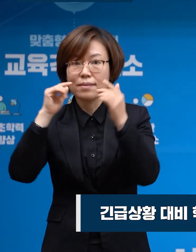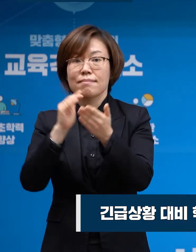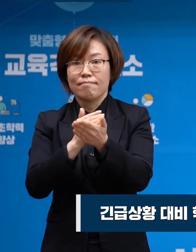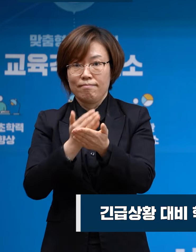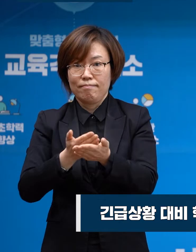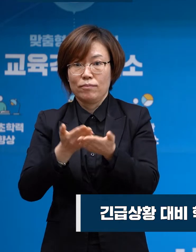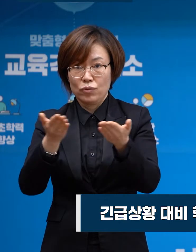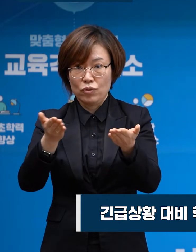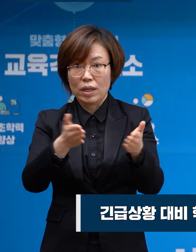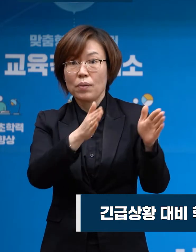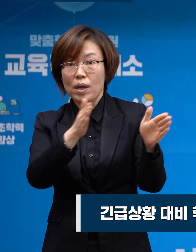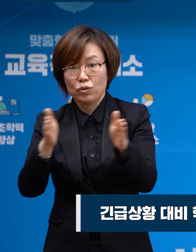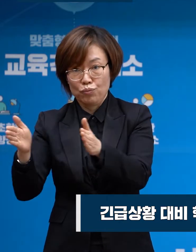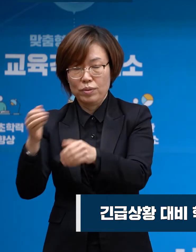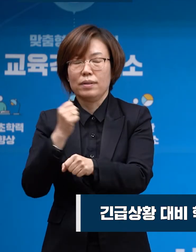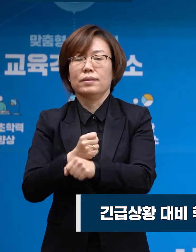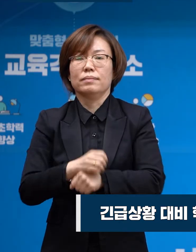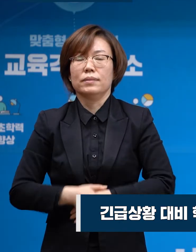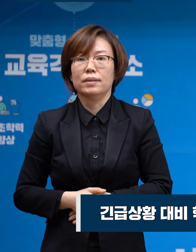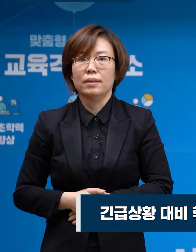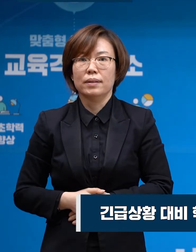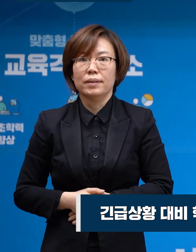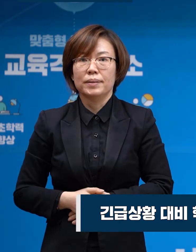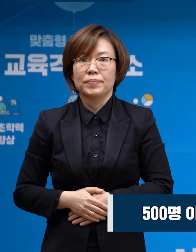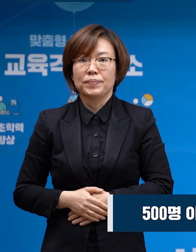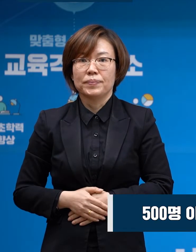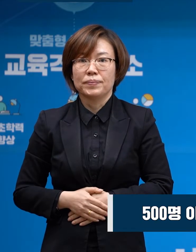분량의 마스크를 계약 전 준비하겠습니다.